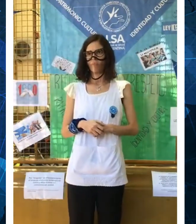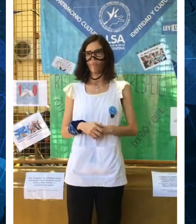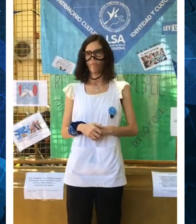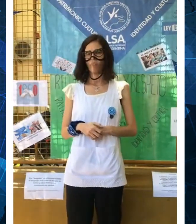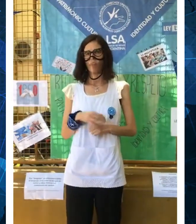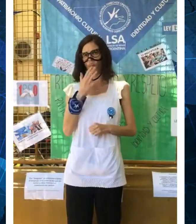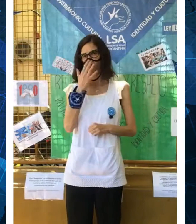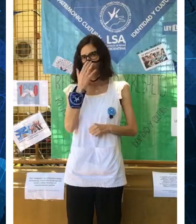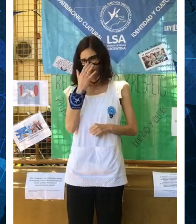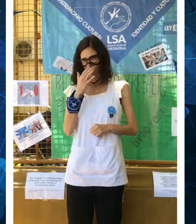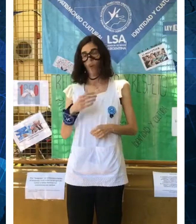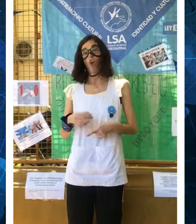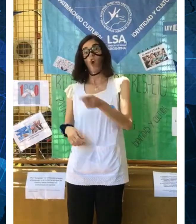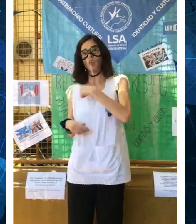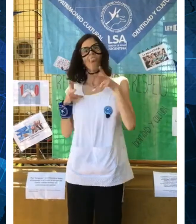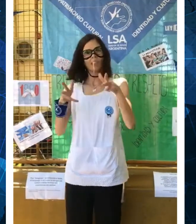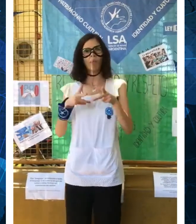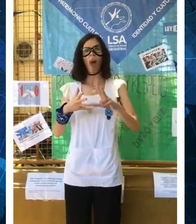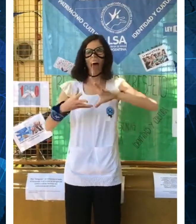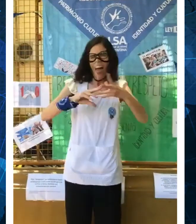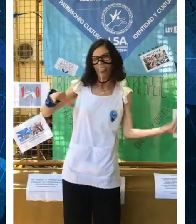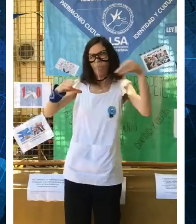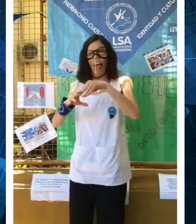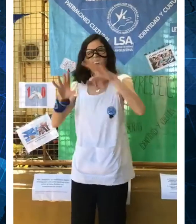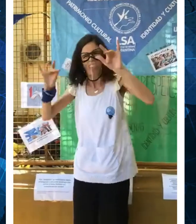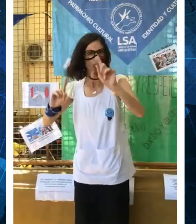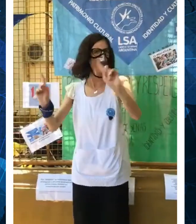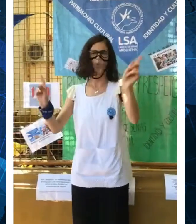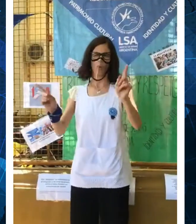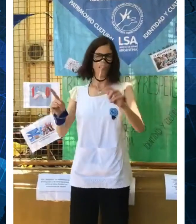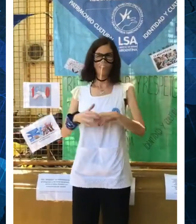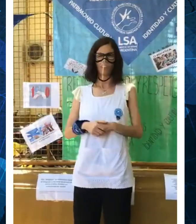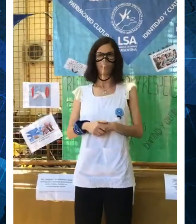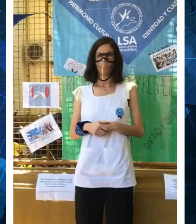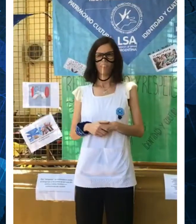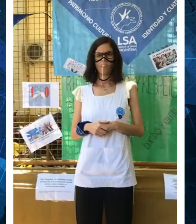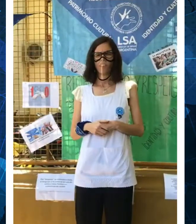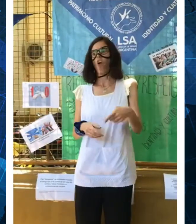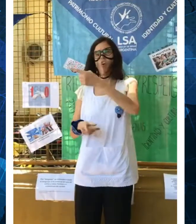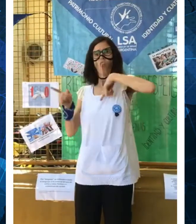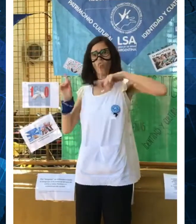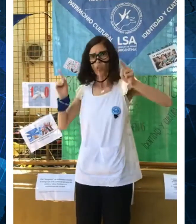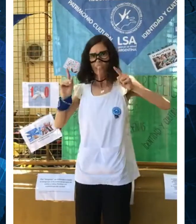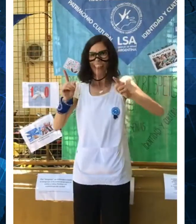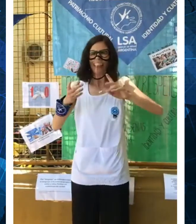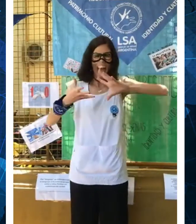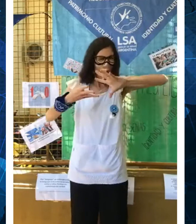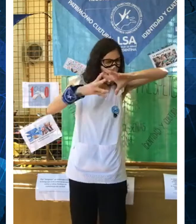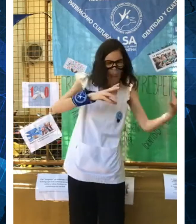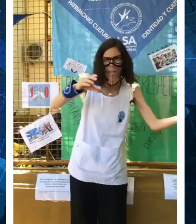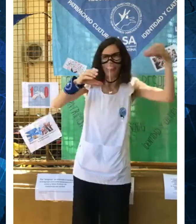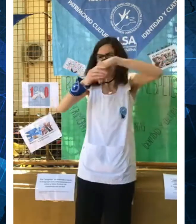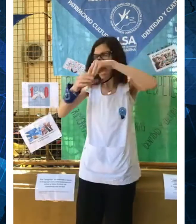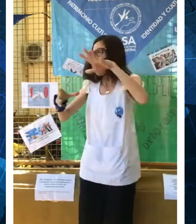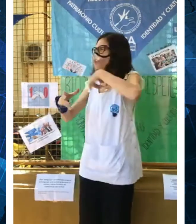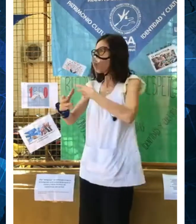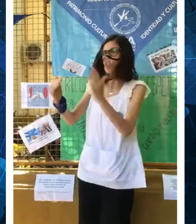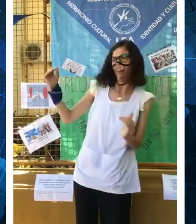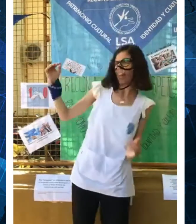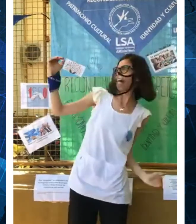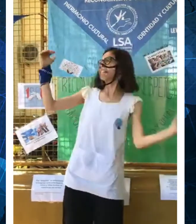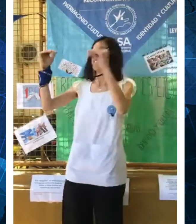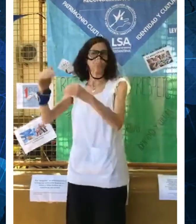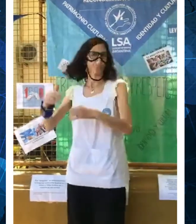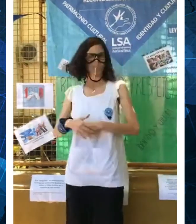e incorporarse a la sociedad. Y lo que nosotros decimos es que la adaptación no es